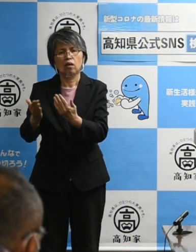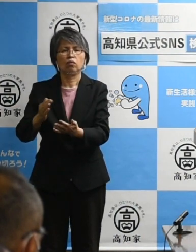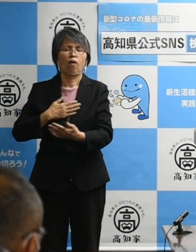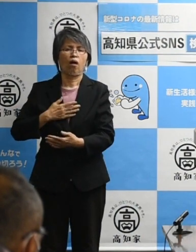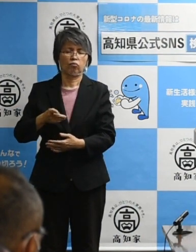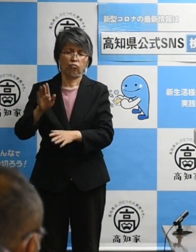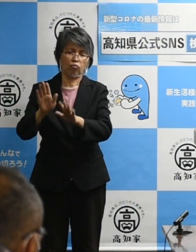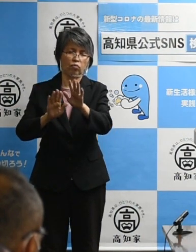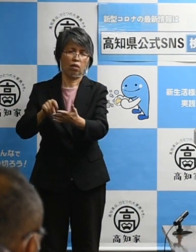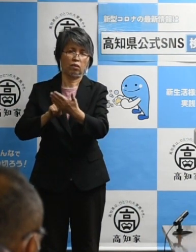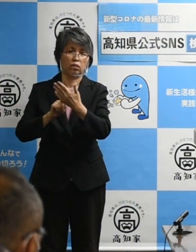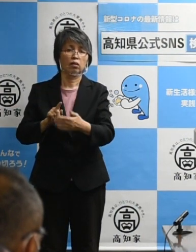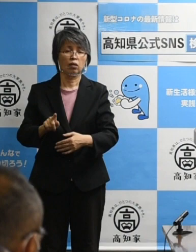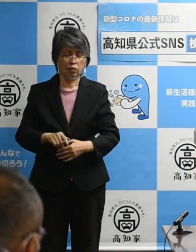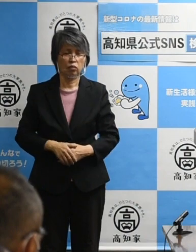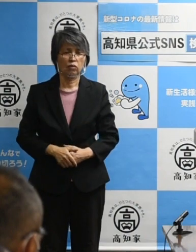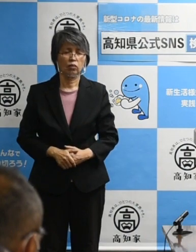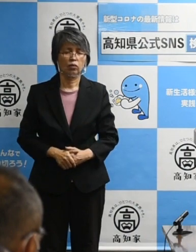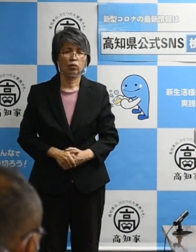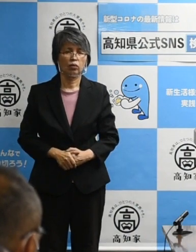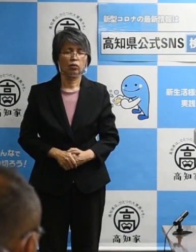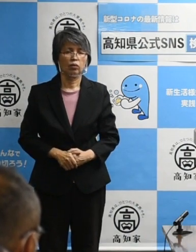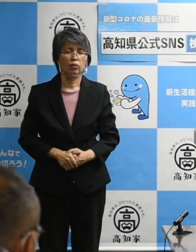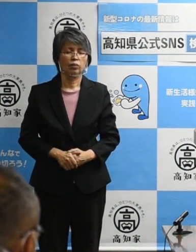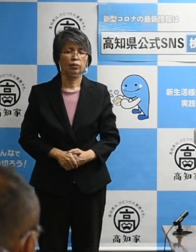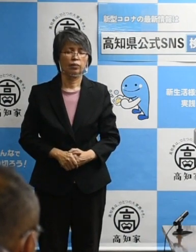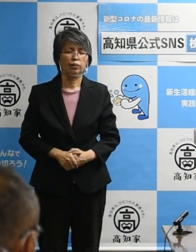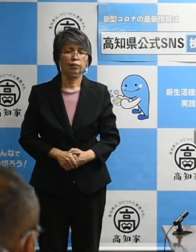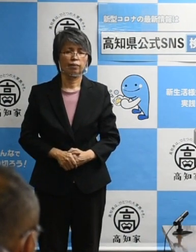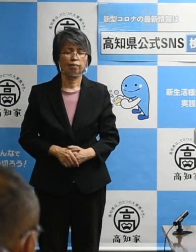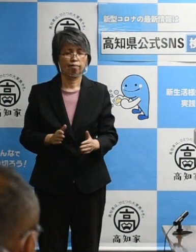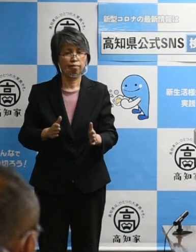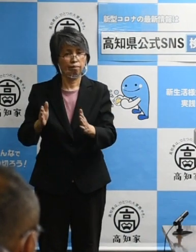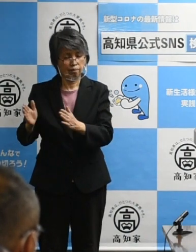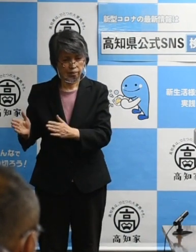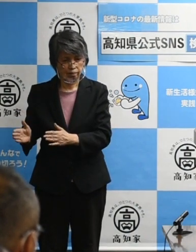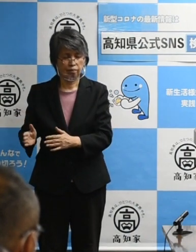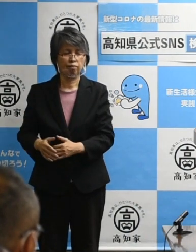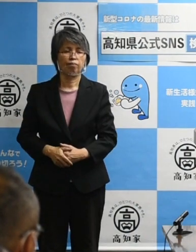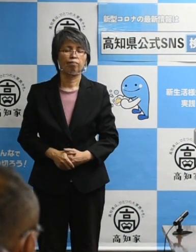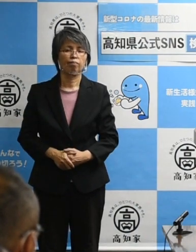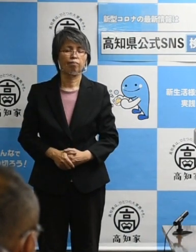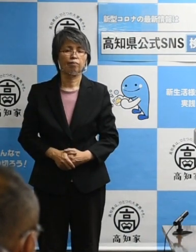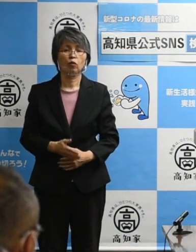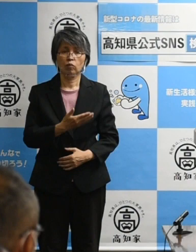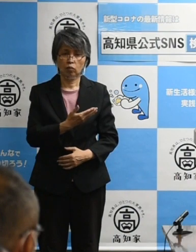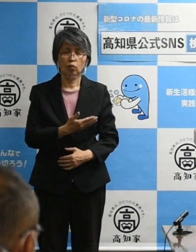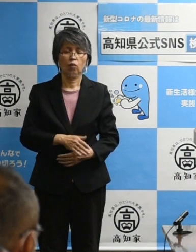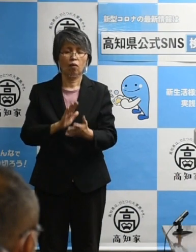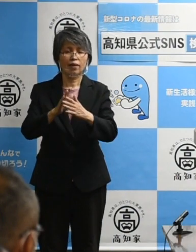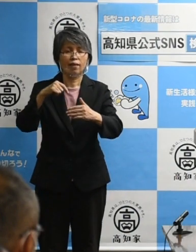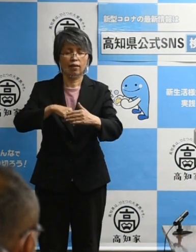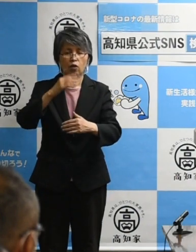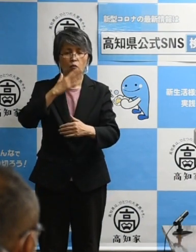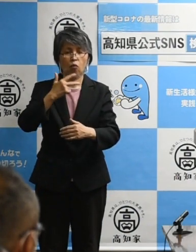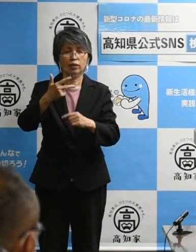になっているのではないかというふうに受け止めています。次をお願いします。これは県内のうち高